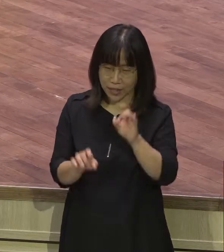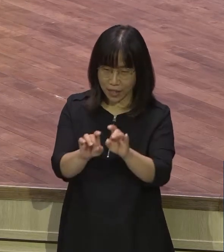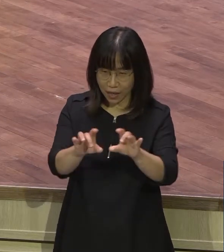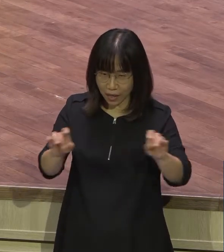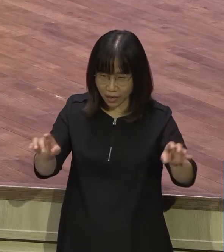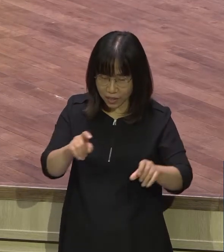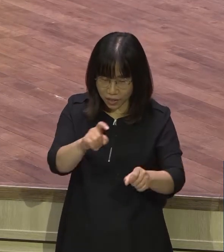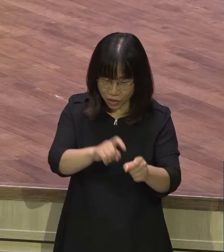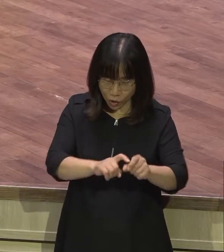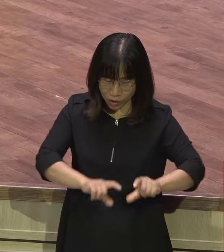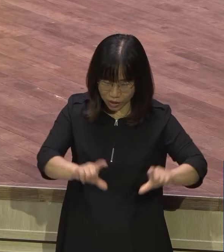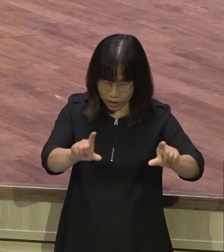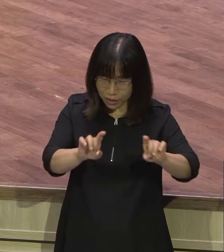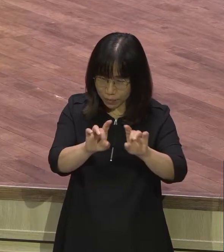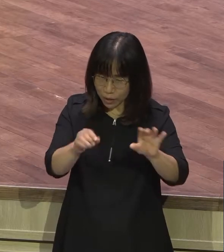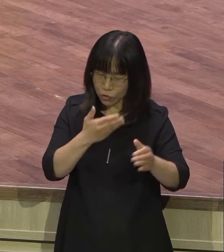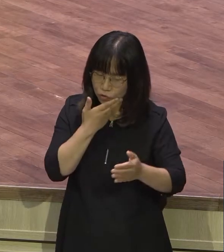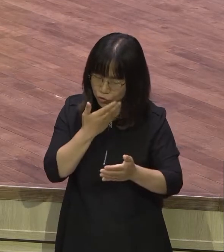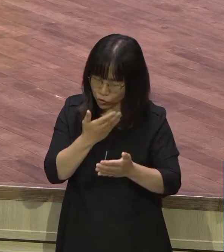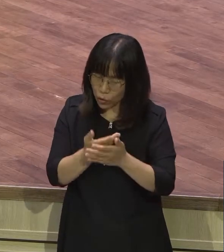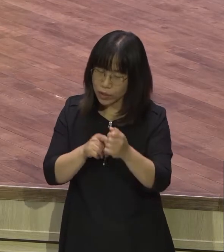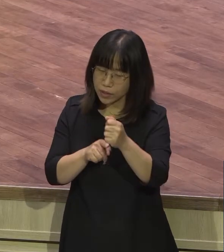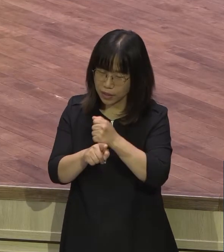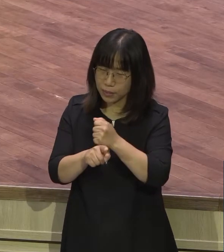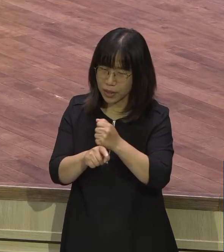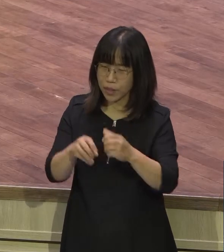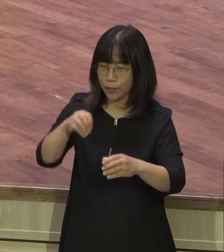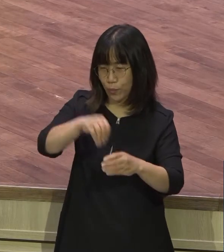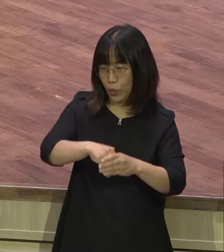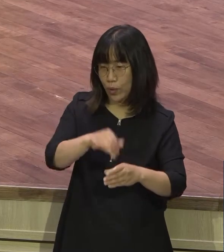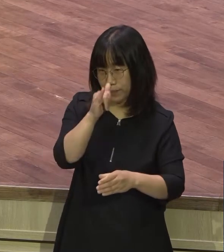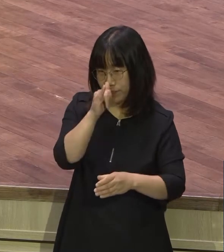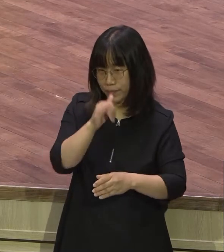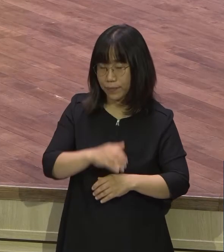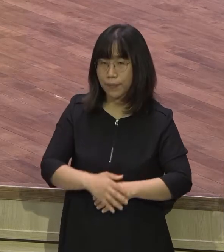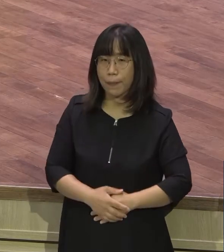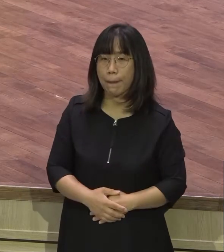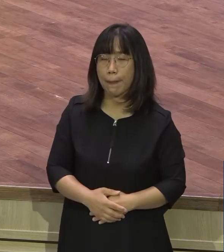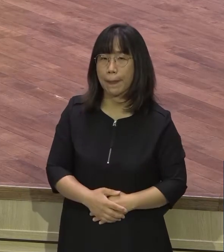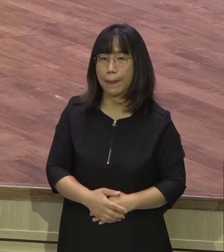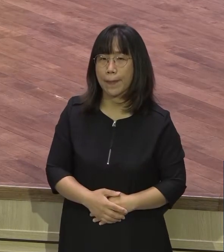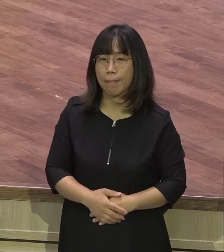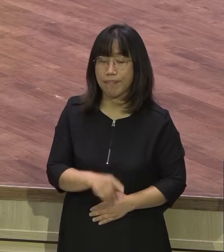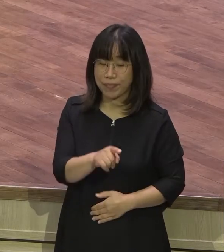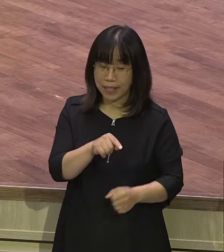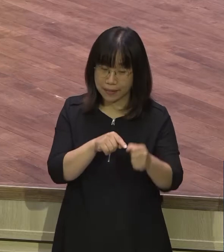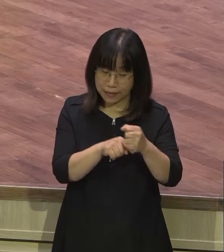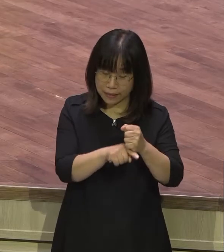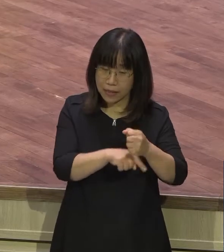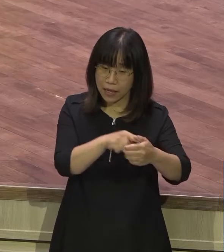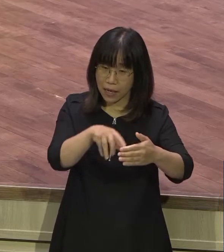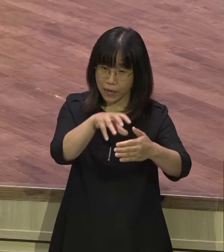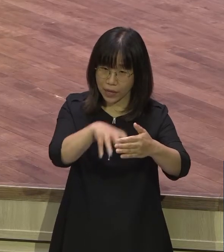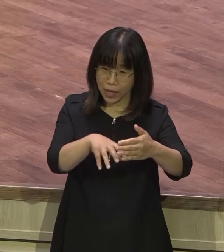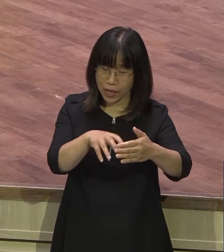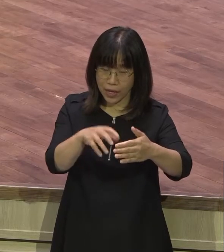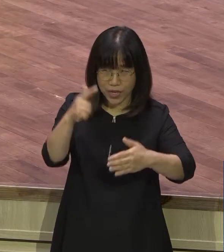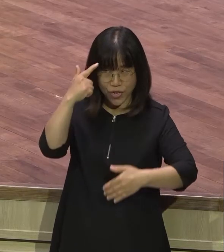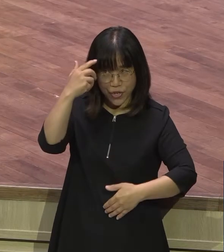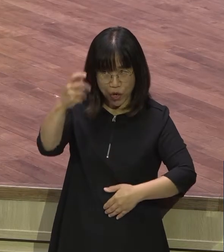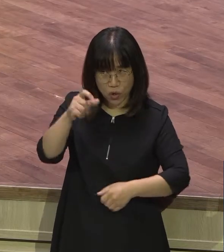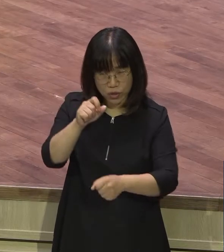중요한 영적 의미가 담벼져 있어요 영적 의미 그것을 통해서 우리가 영성이